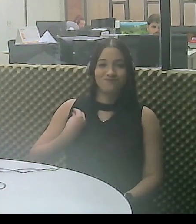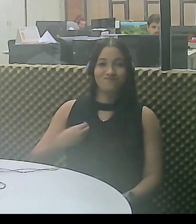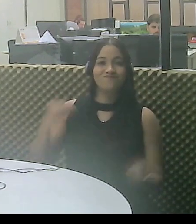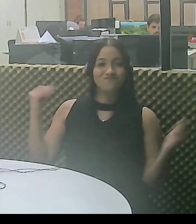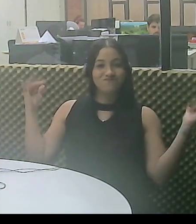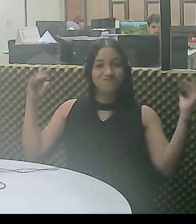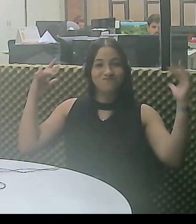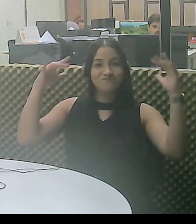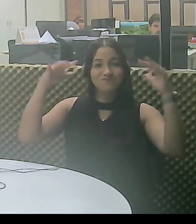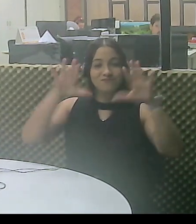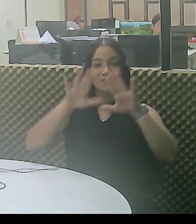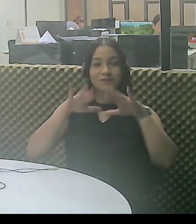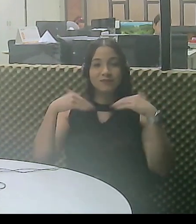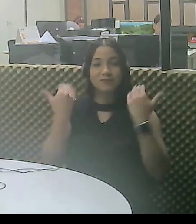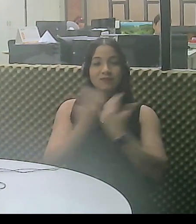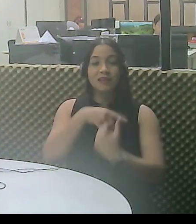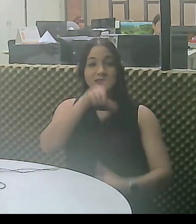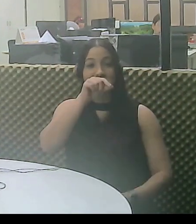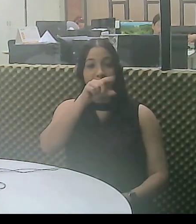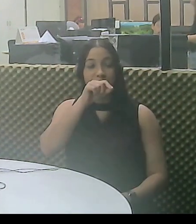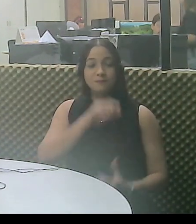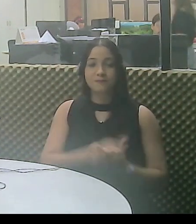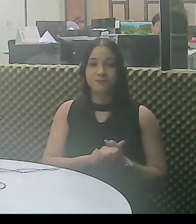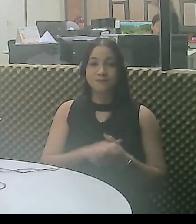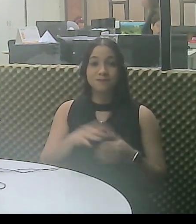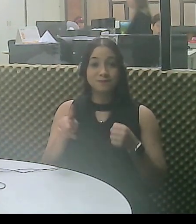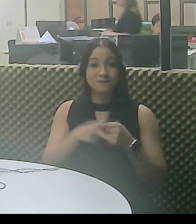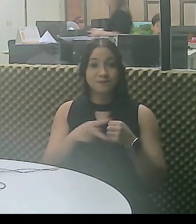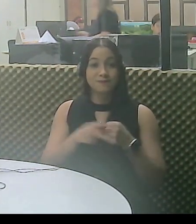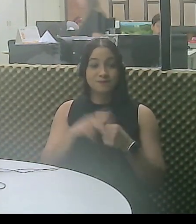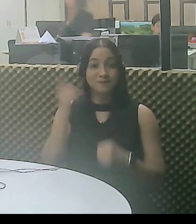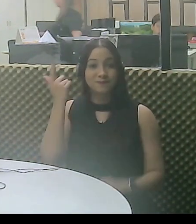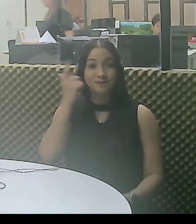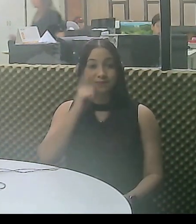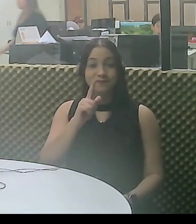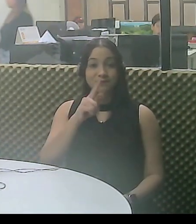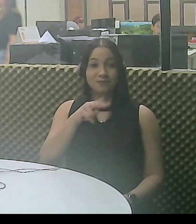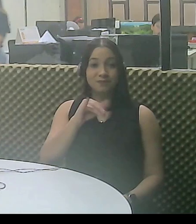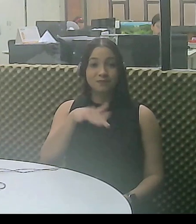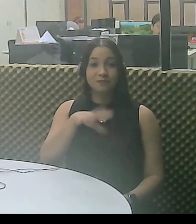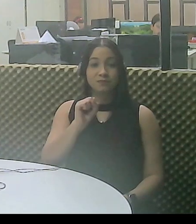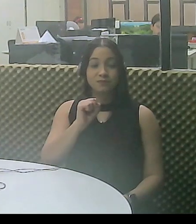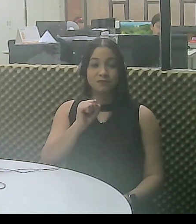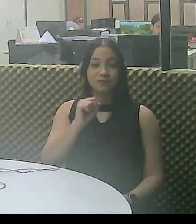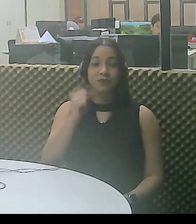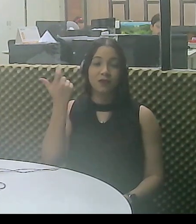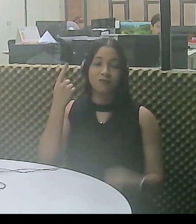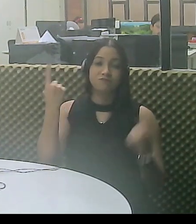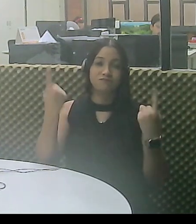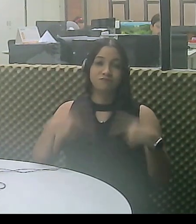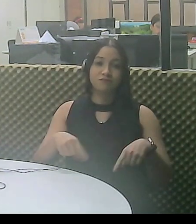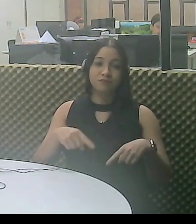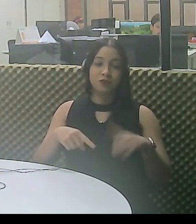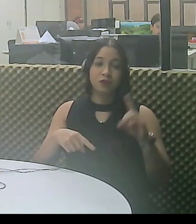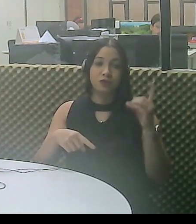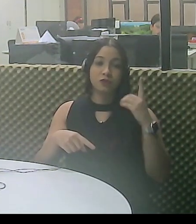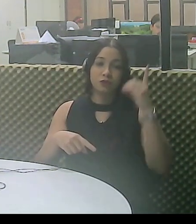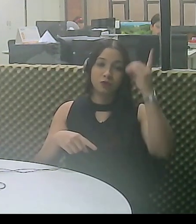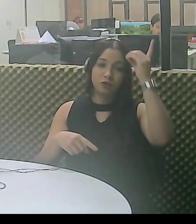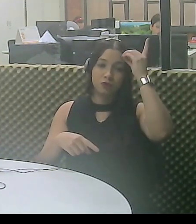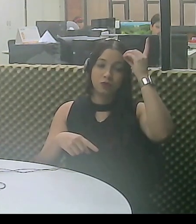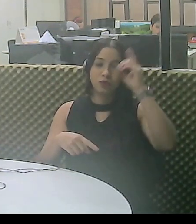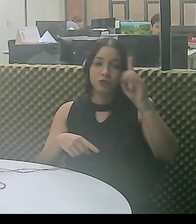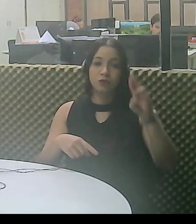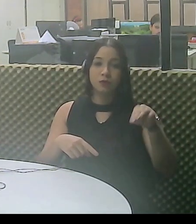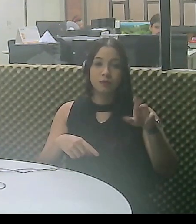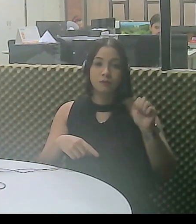público na arena sabiazinho na Série Prata o título ficou com o Primus Futebol Clube que venceu Dona Zulmira bahlers